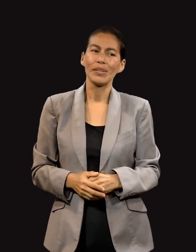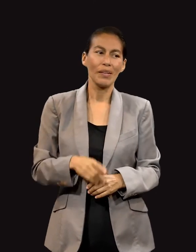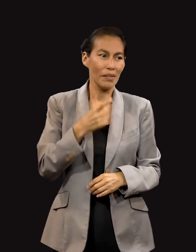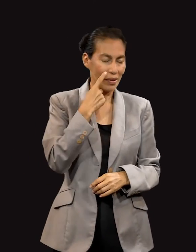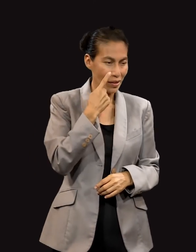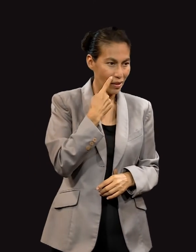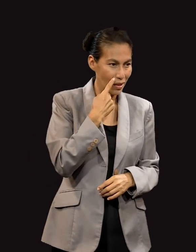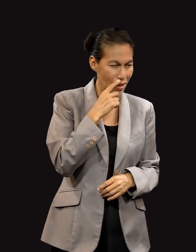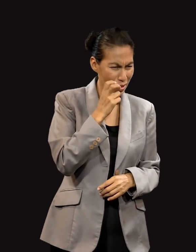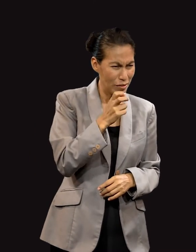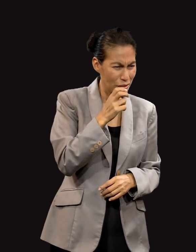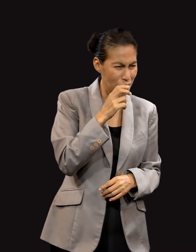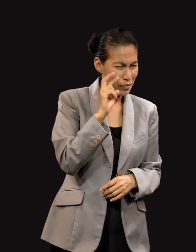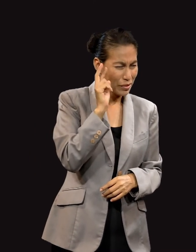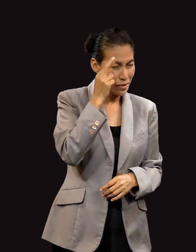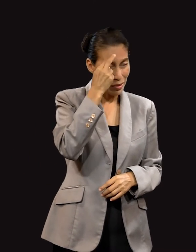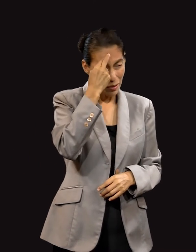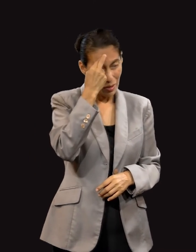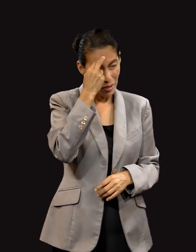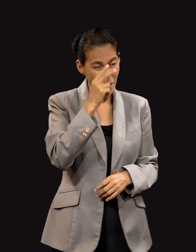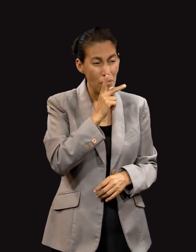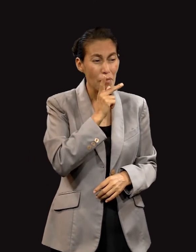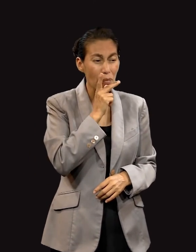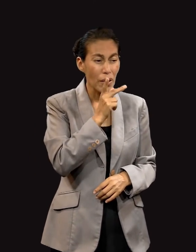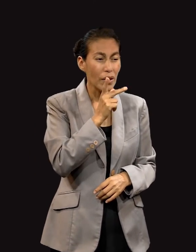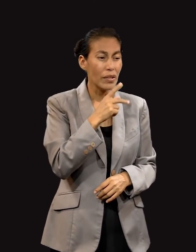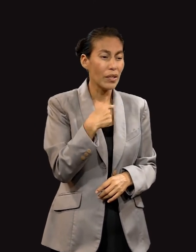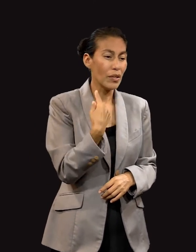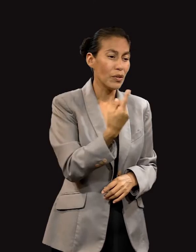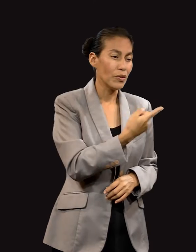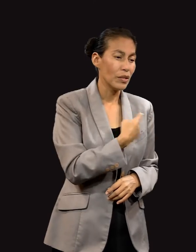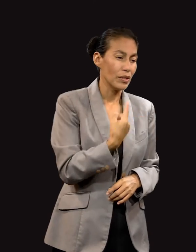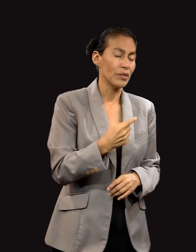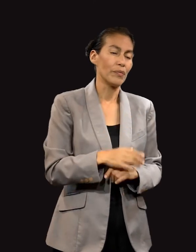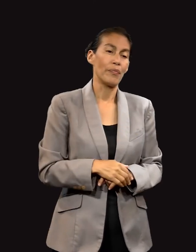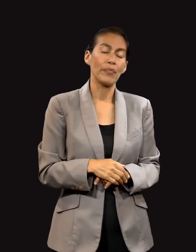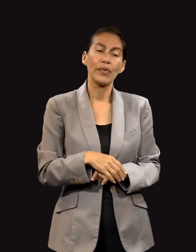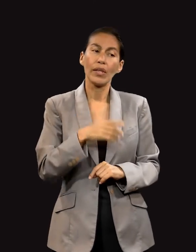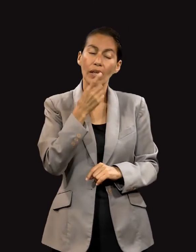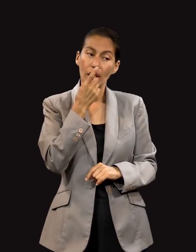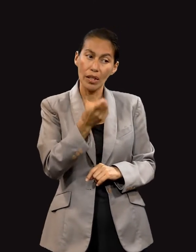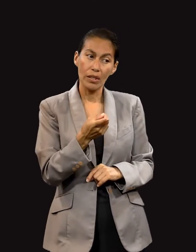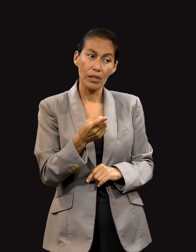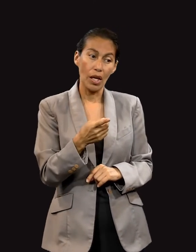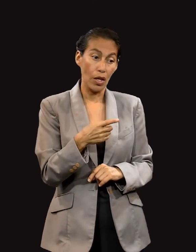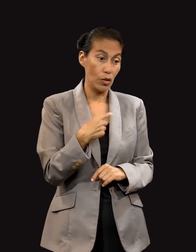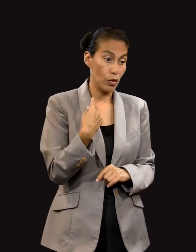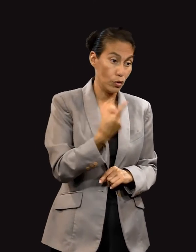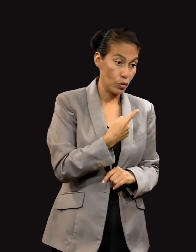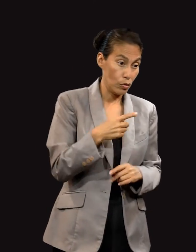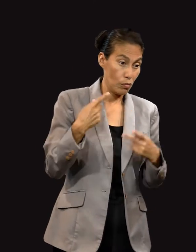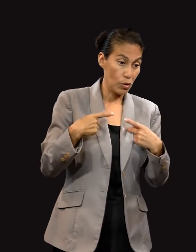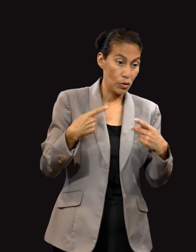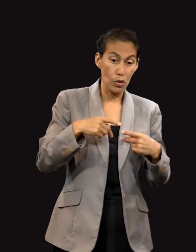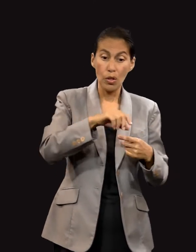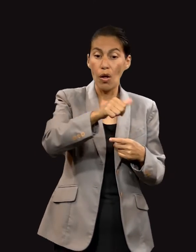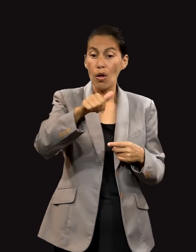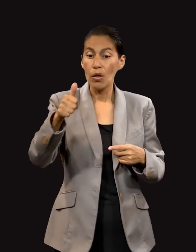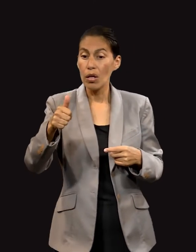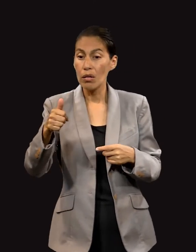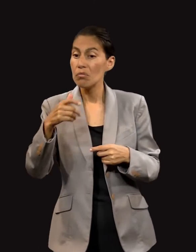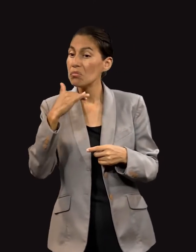el Padre Nuestro. Porque el Padre Nuestro dice que si no perdonamos a los demás sus